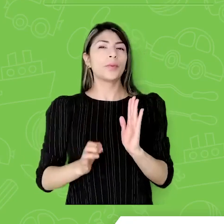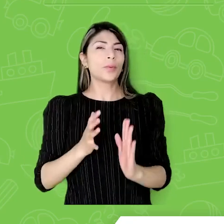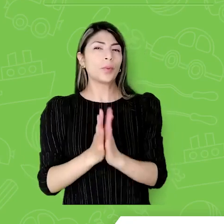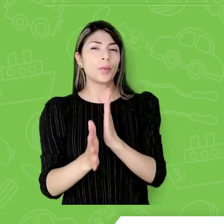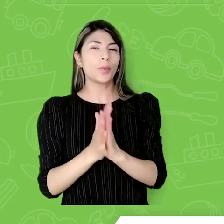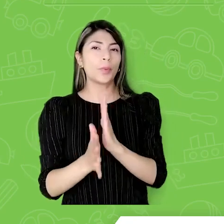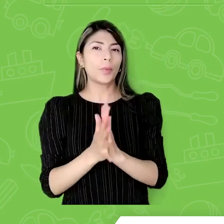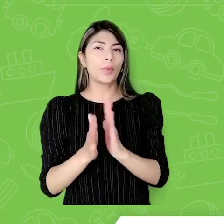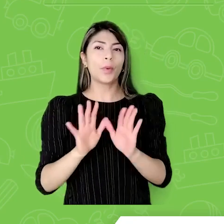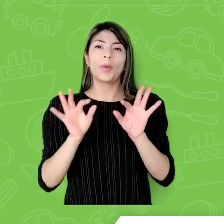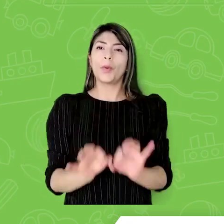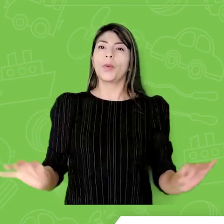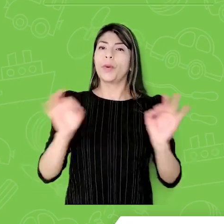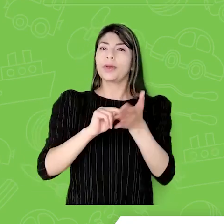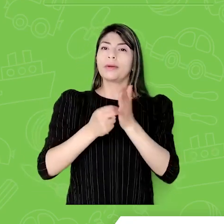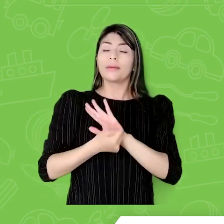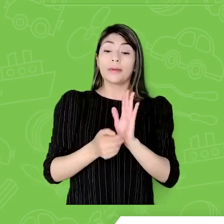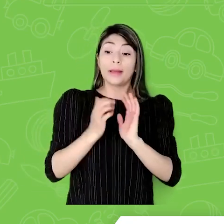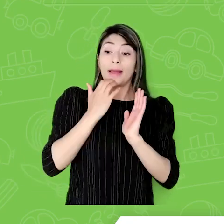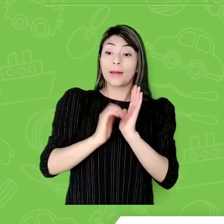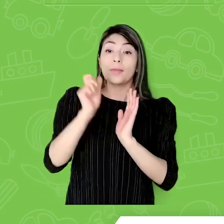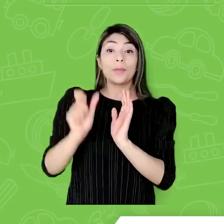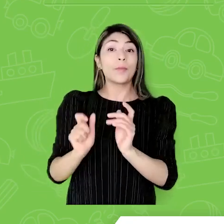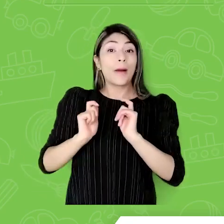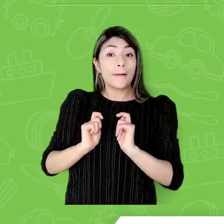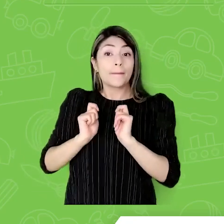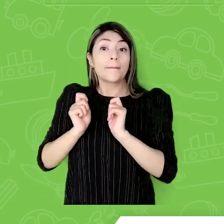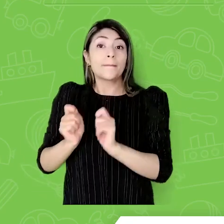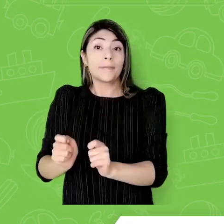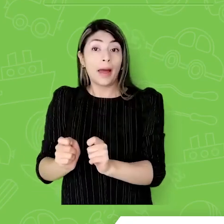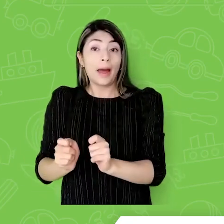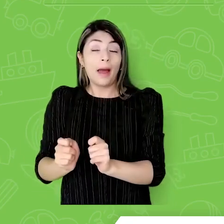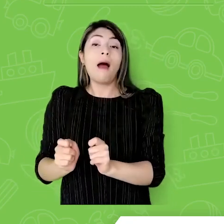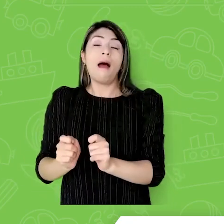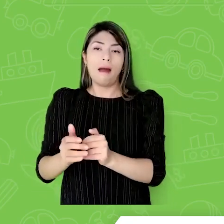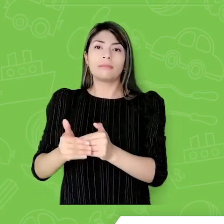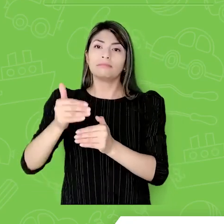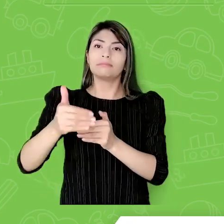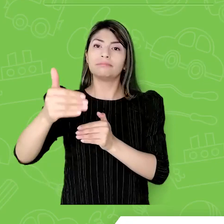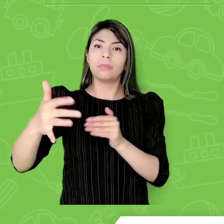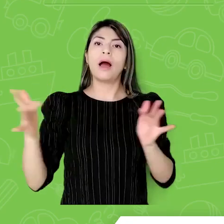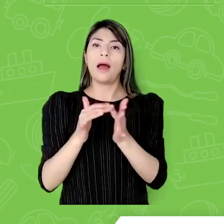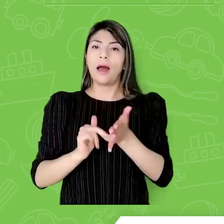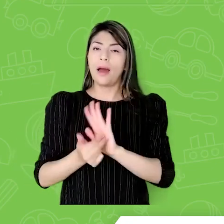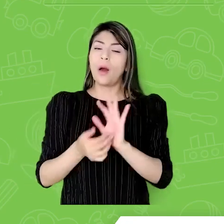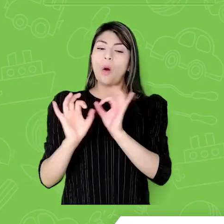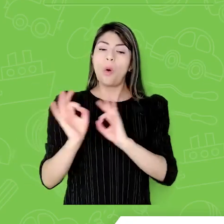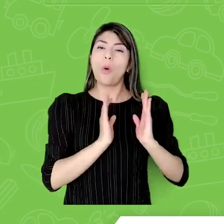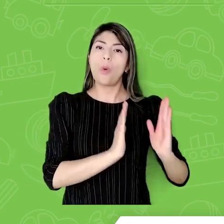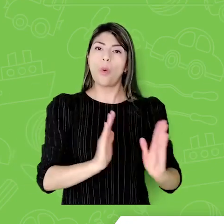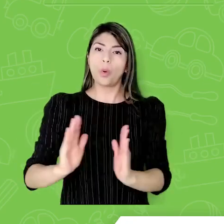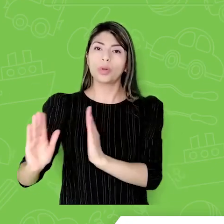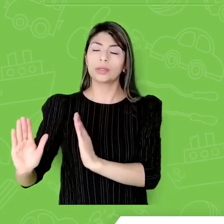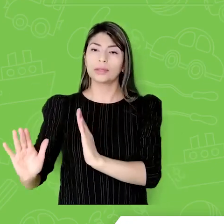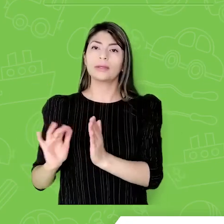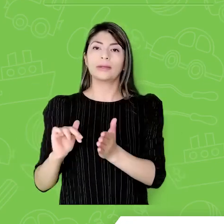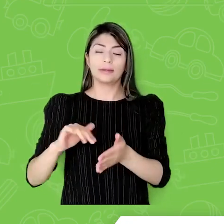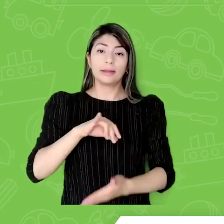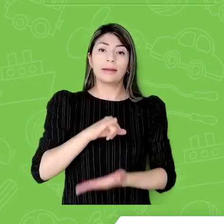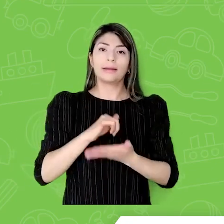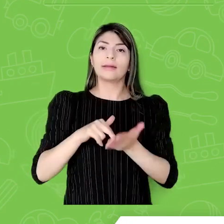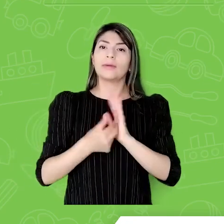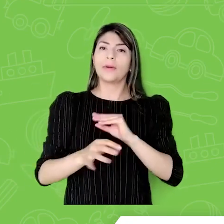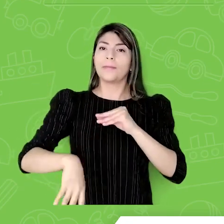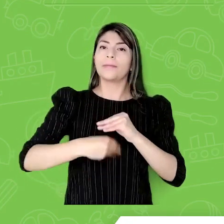de la Ley 1955 de 2019, los respectivos nombramientos en periodo de prueba se realizarán